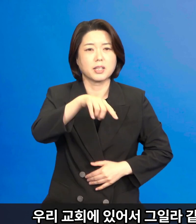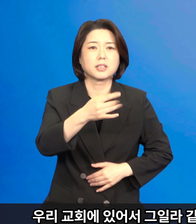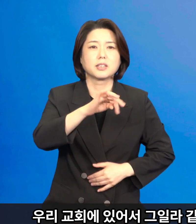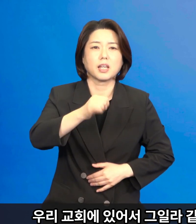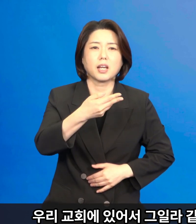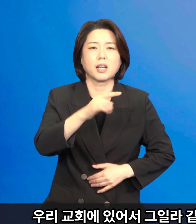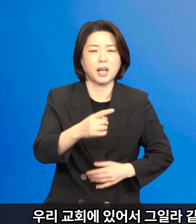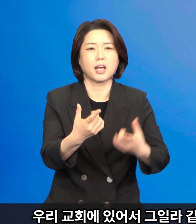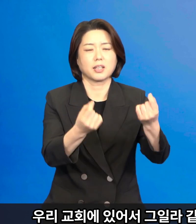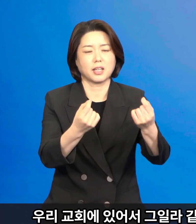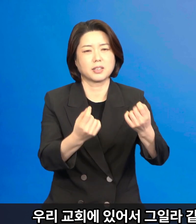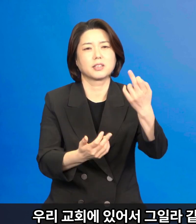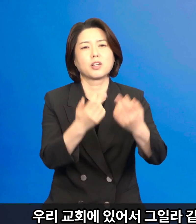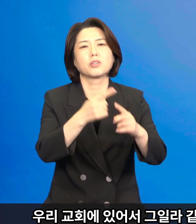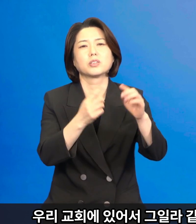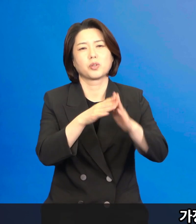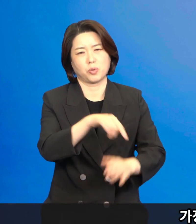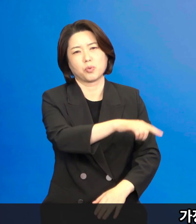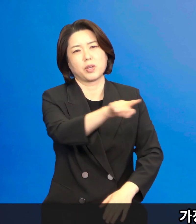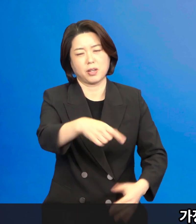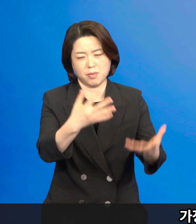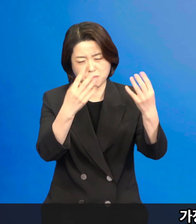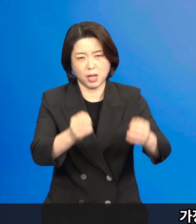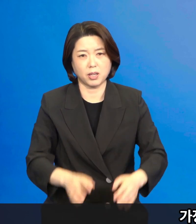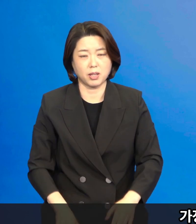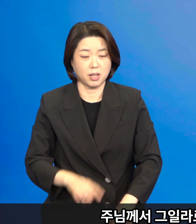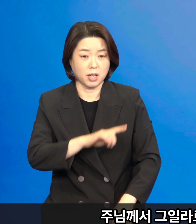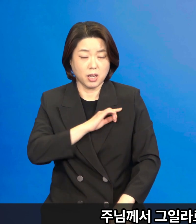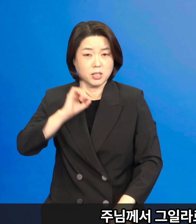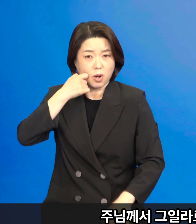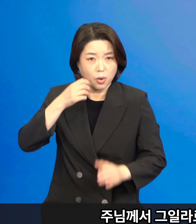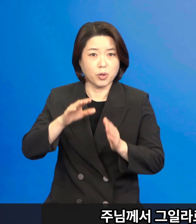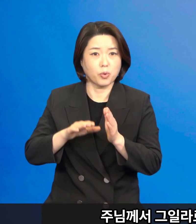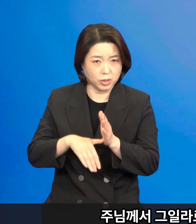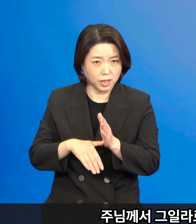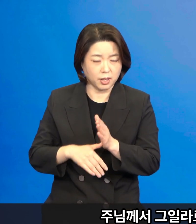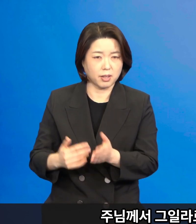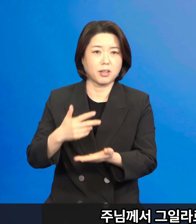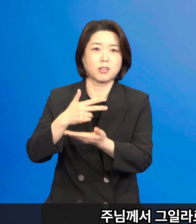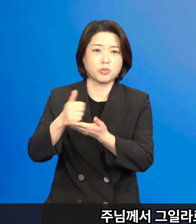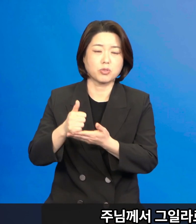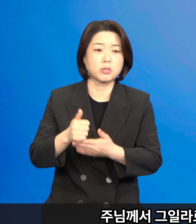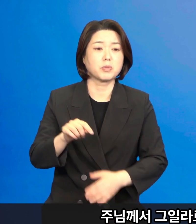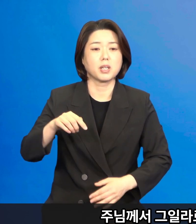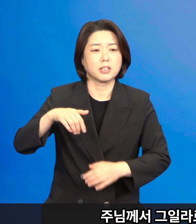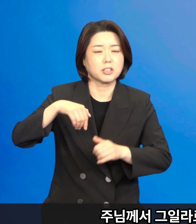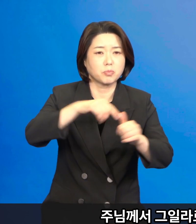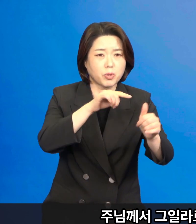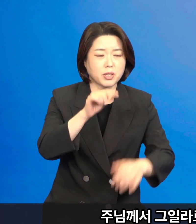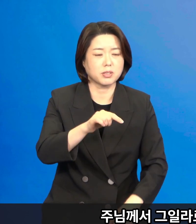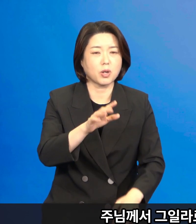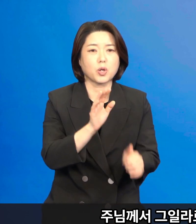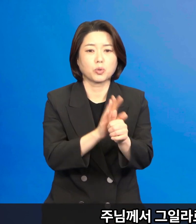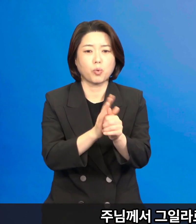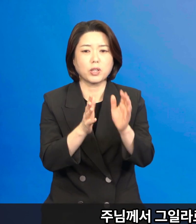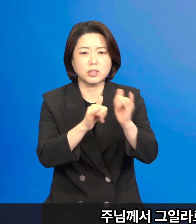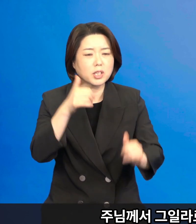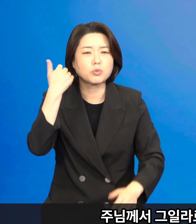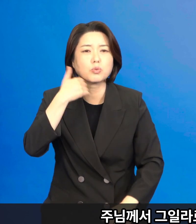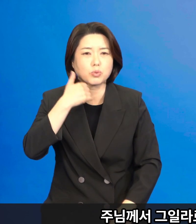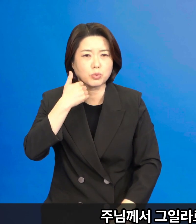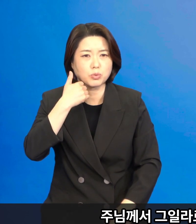형제 교회들입니다. 가장 어려울 때에 주님께서 그일라로 가서 도와줄 자